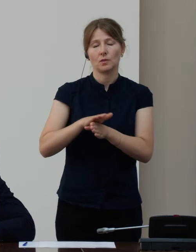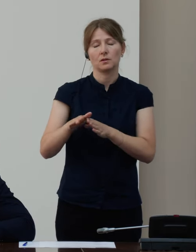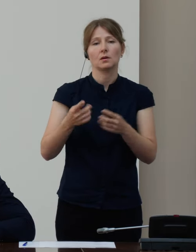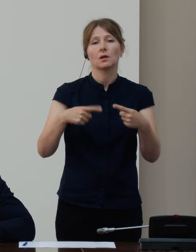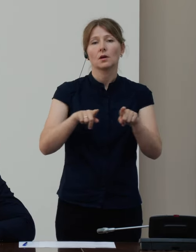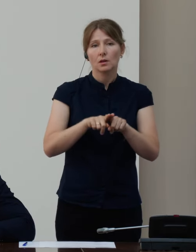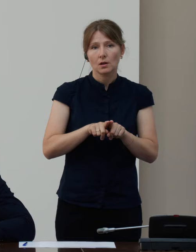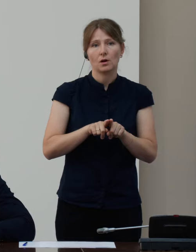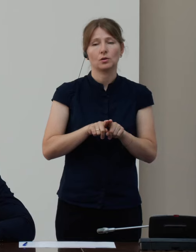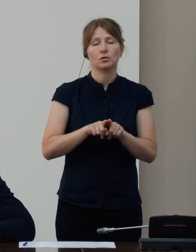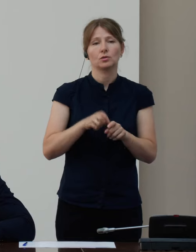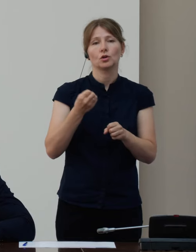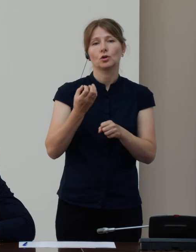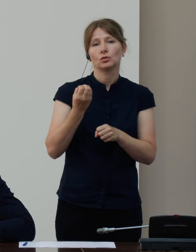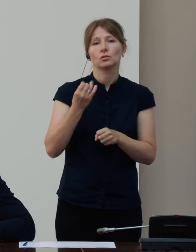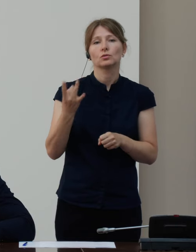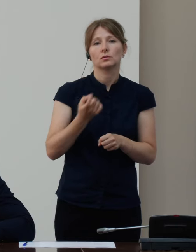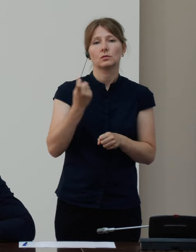să reiterez faptul că